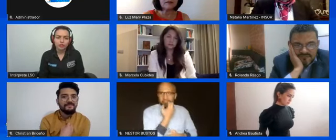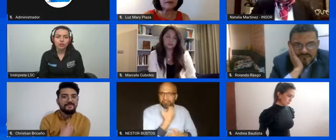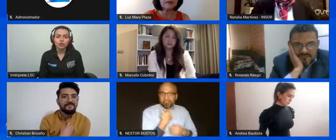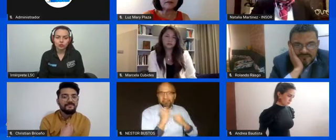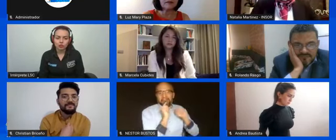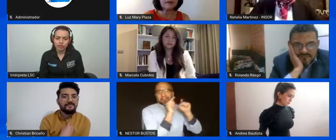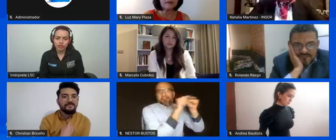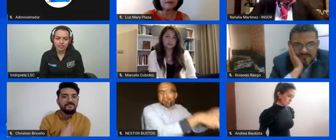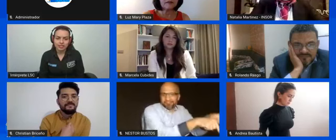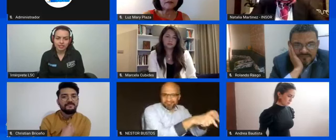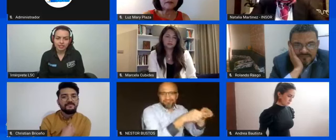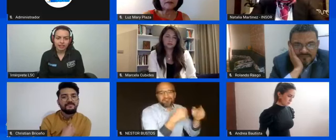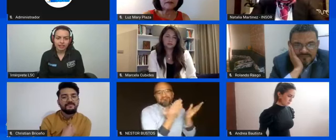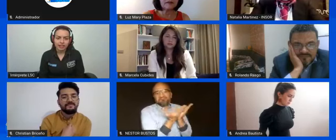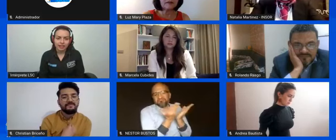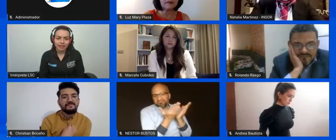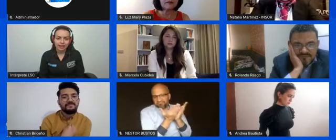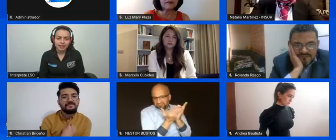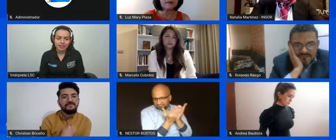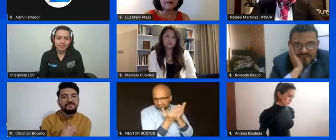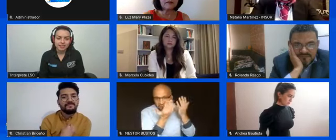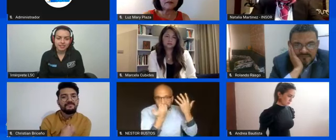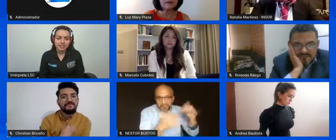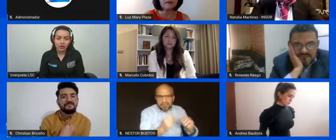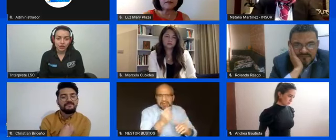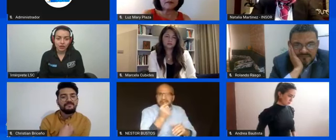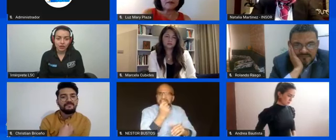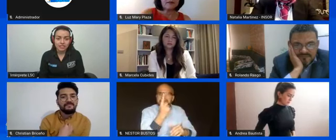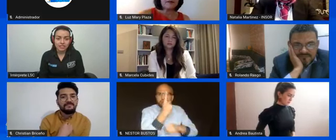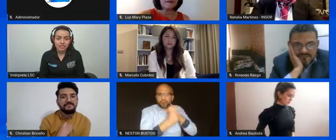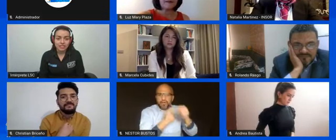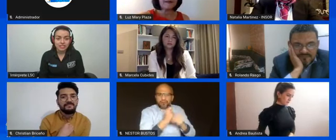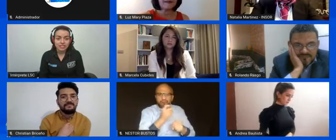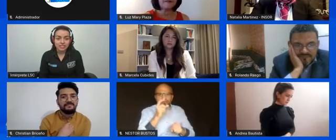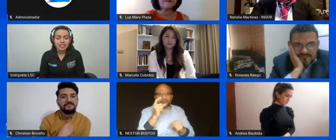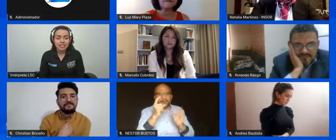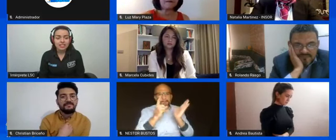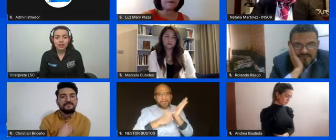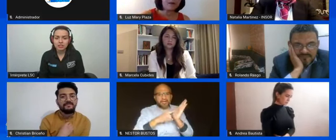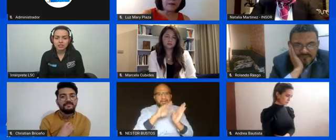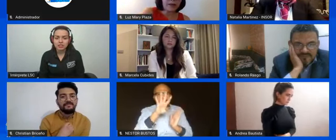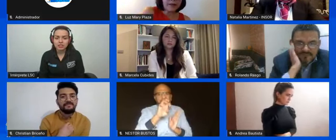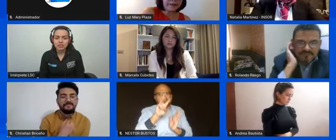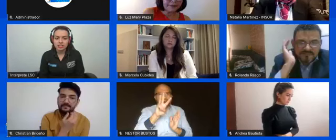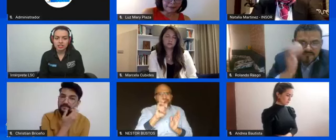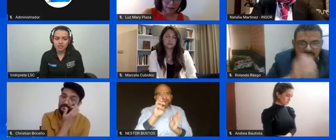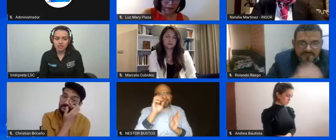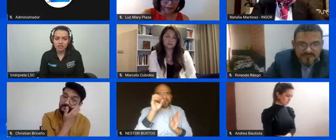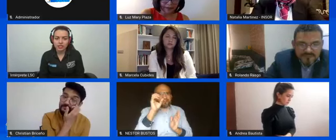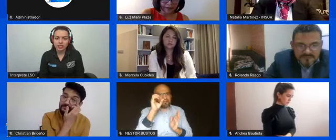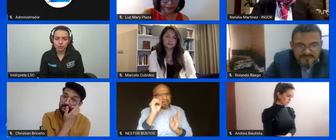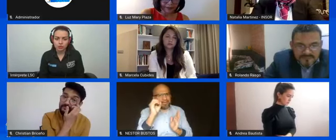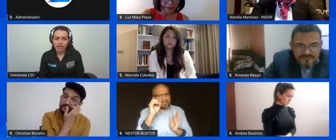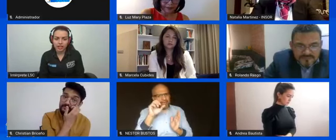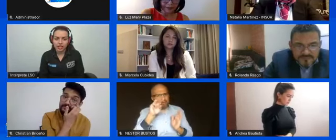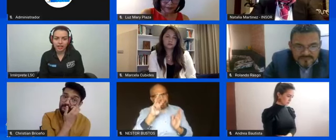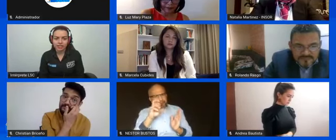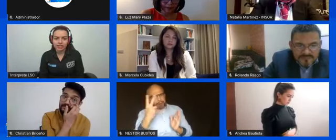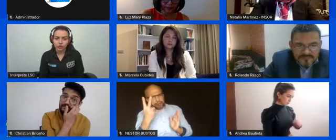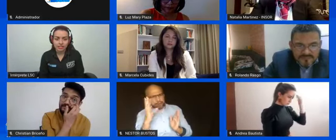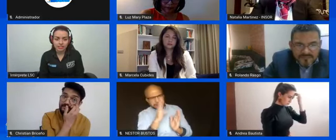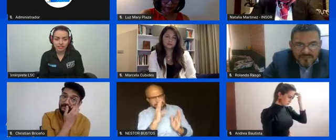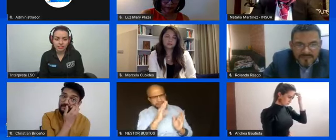dos hermanos estaban en la institución donde sí les enseñaban lengua de señas. Sin embargo, mis papás pues decidieron